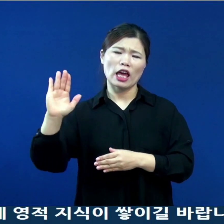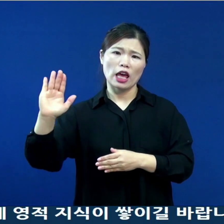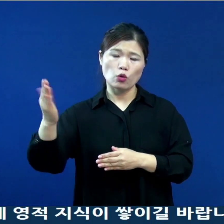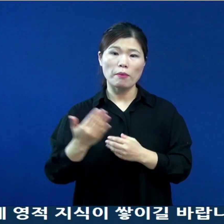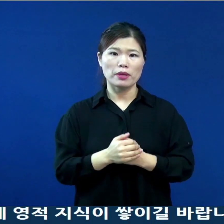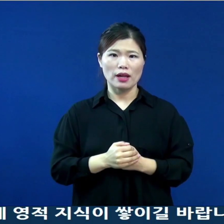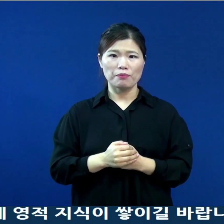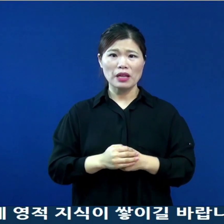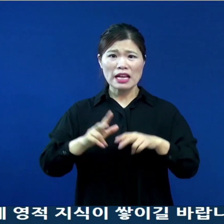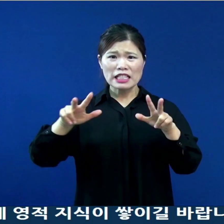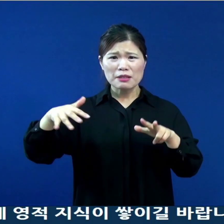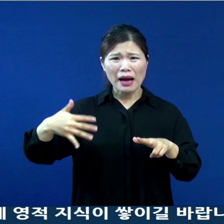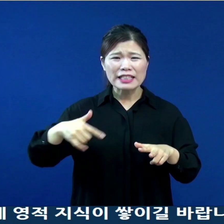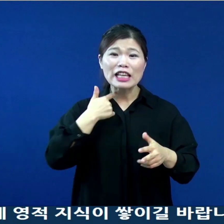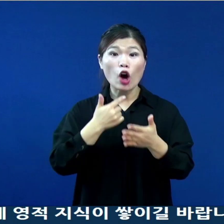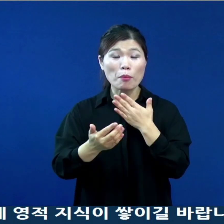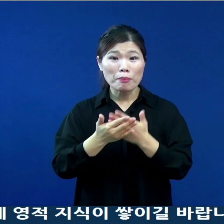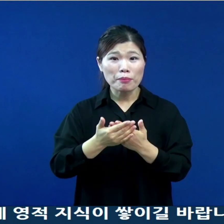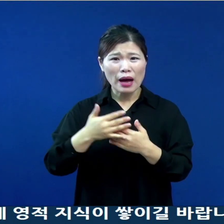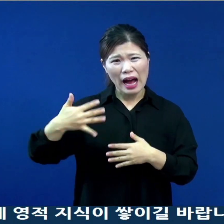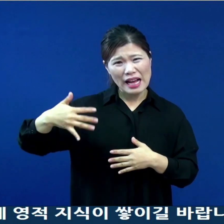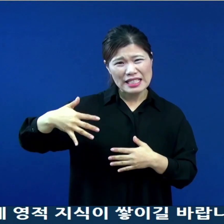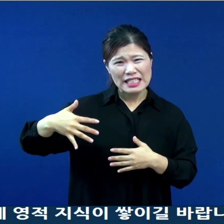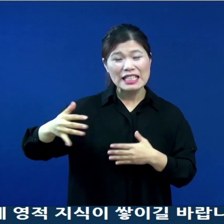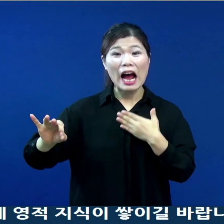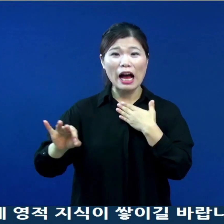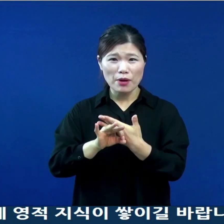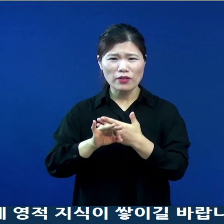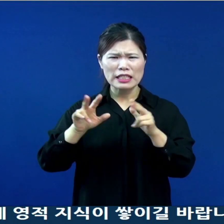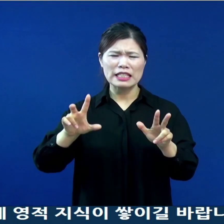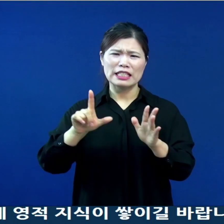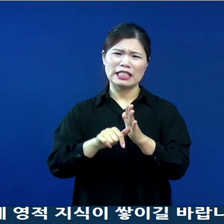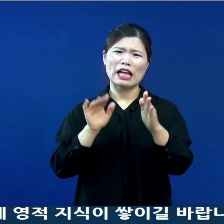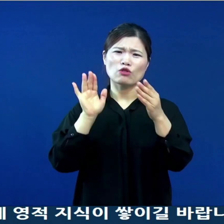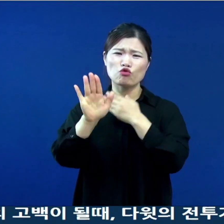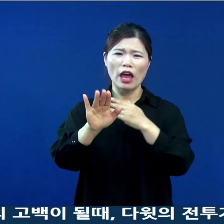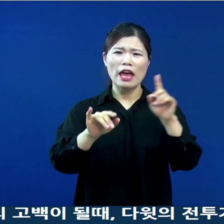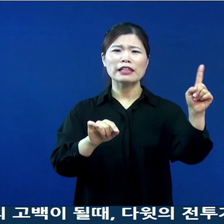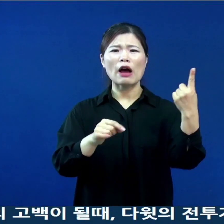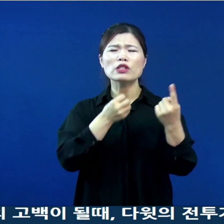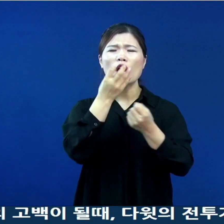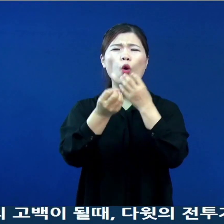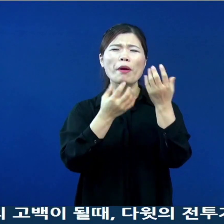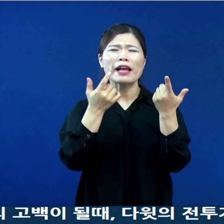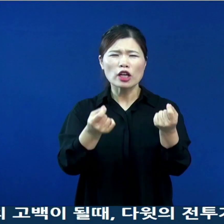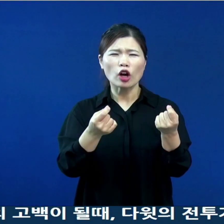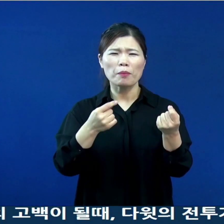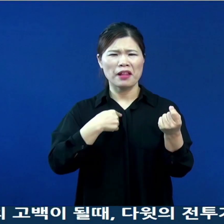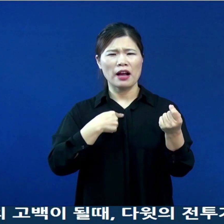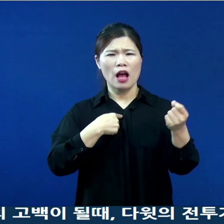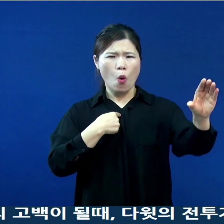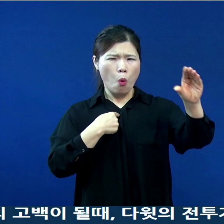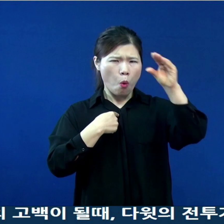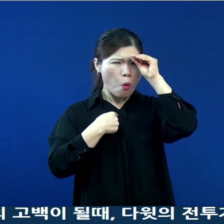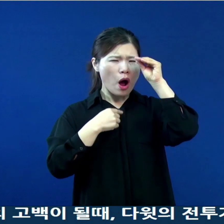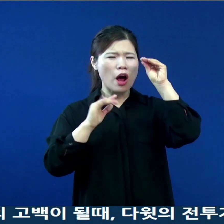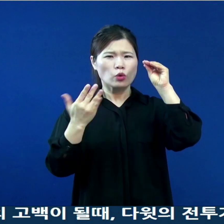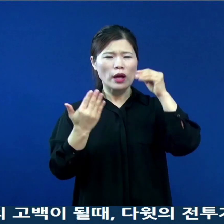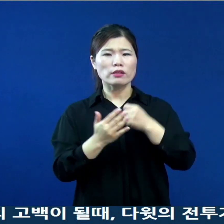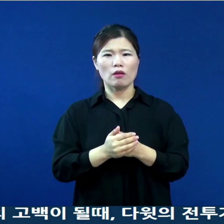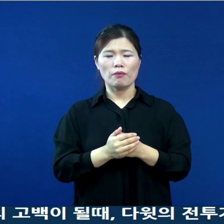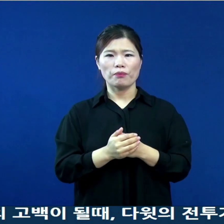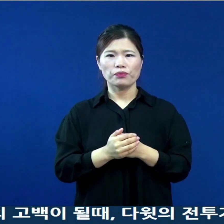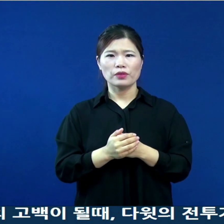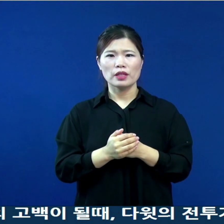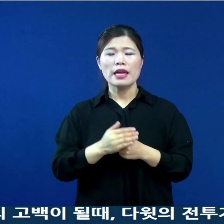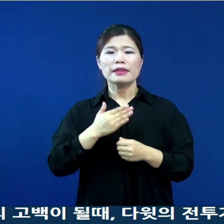아직까지 경험하지 못한 주의 성도들은 이 시간 이후에 정말 다윗의 고백을 나의 고백으로 삼고 주경교회의 영적 기반이 된 이